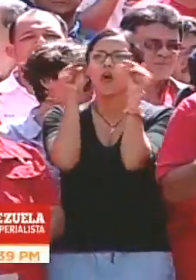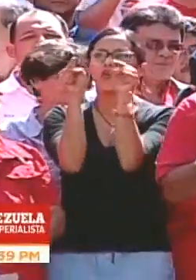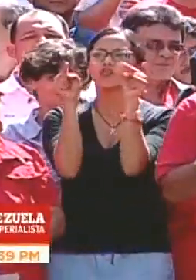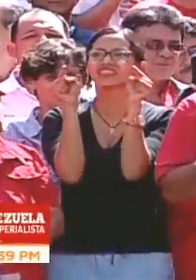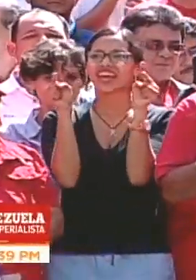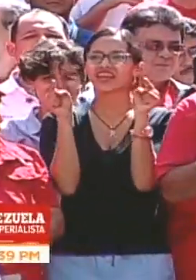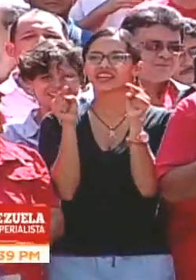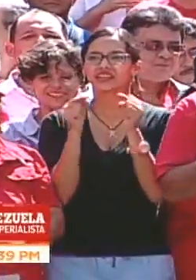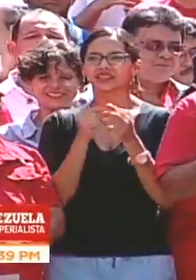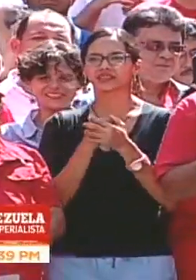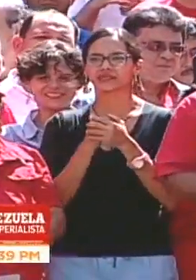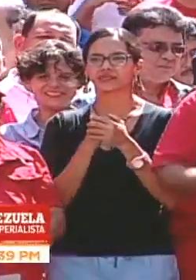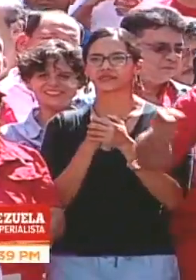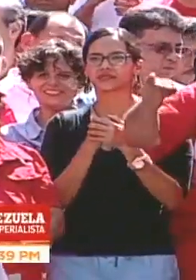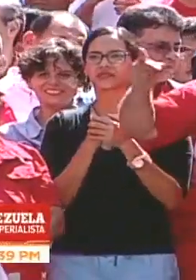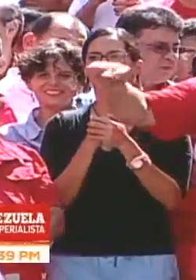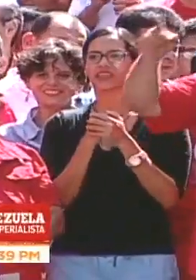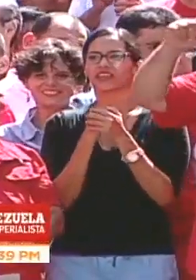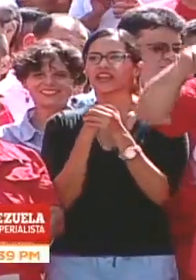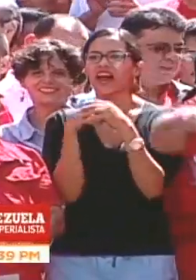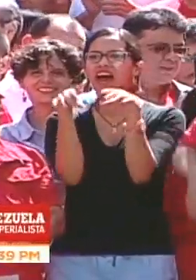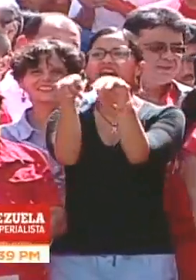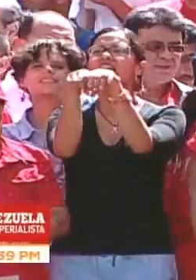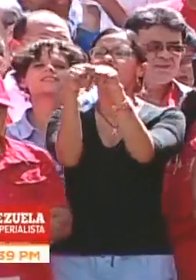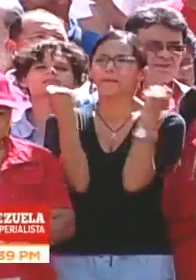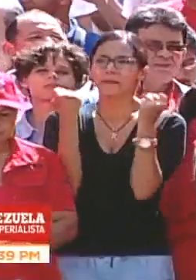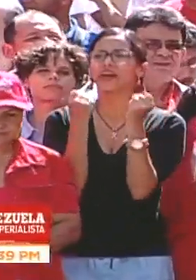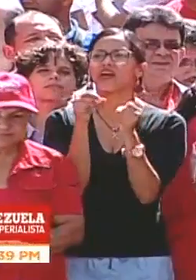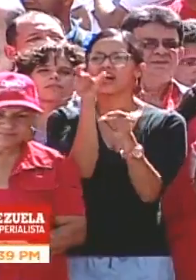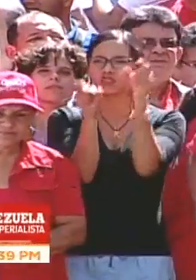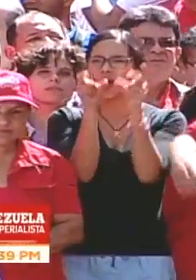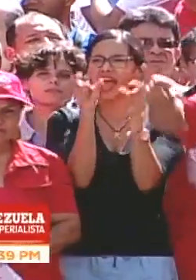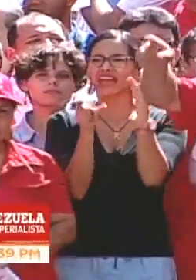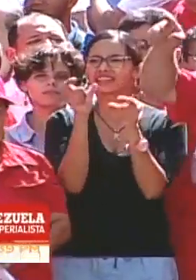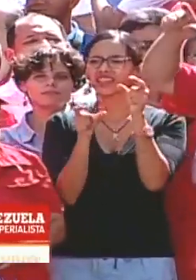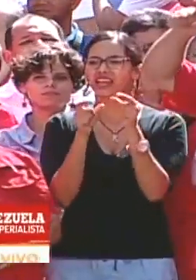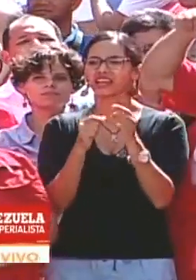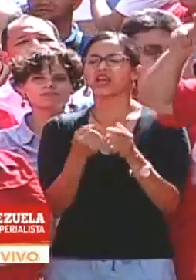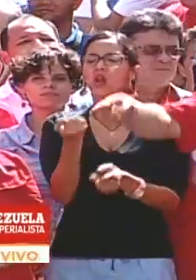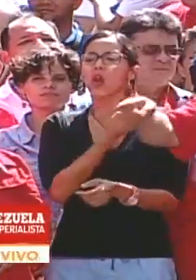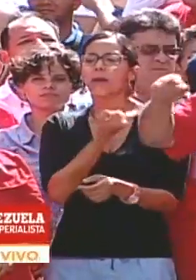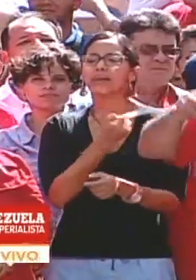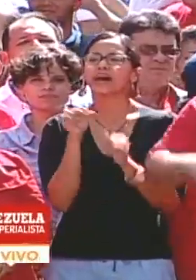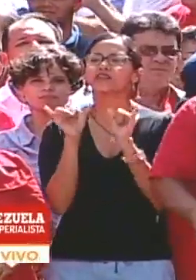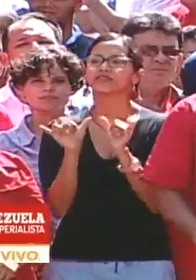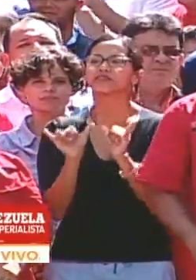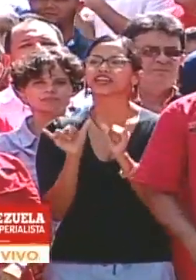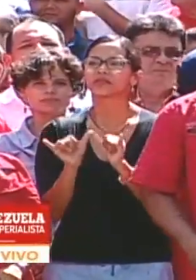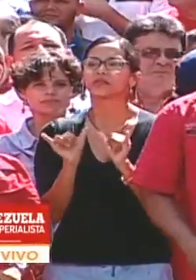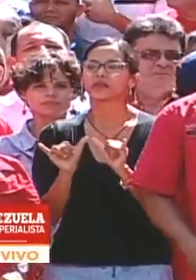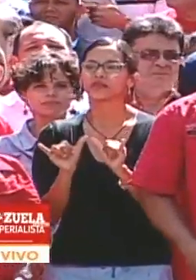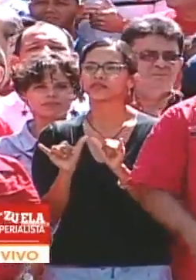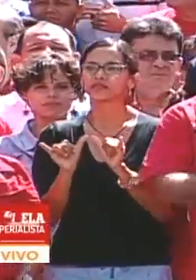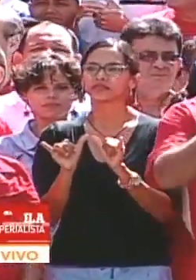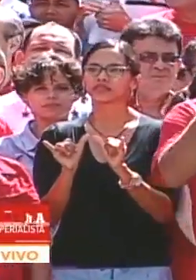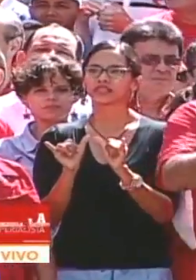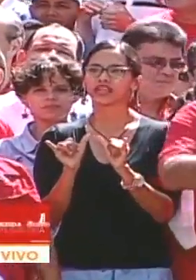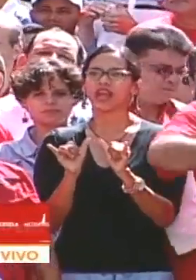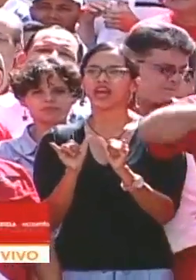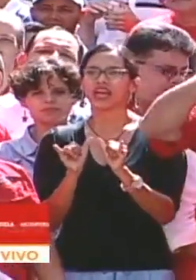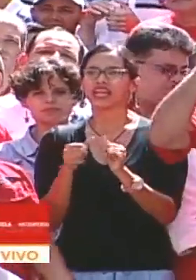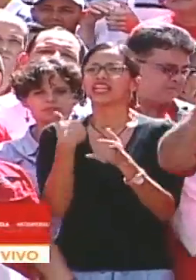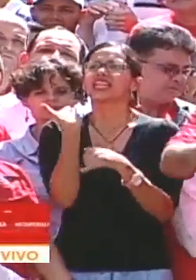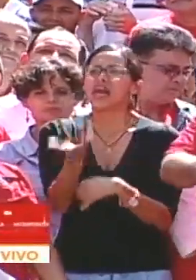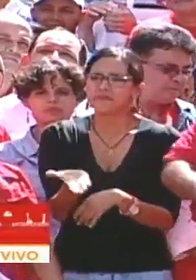Ustedes han destrozado a su gente. Los matan ustedes mismos. Les dan a